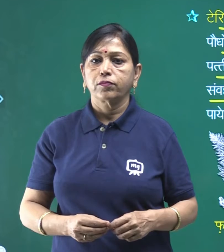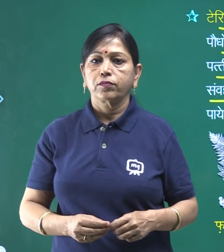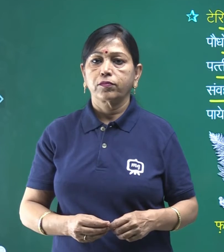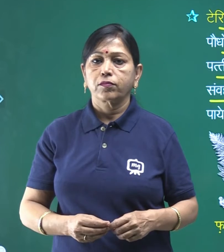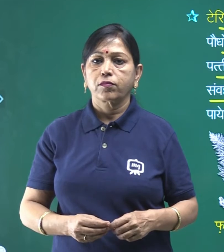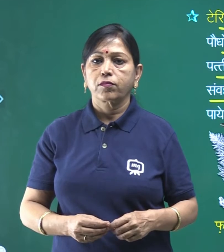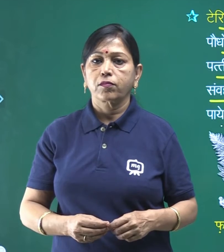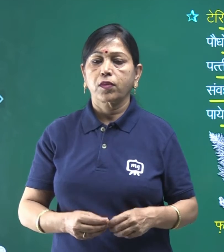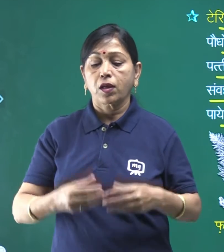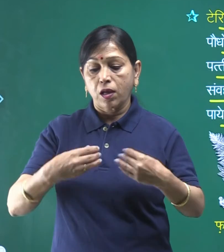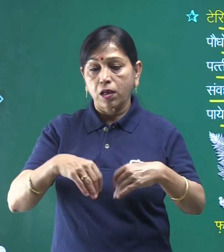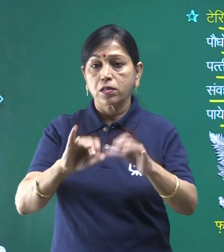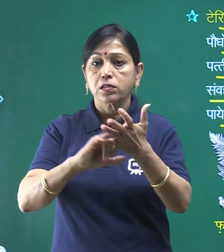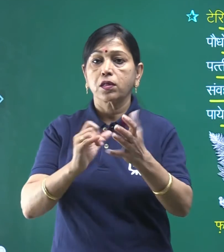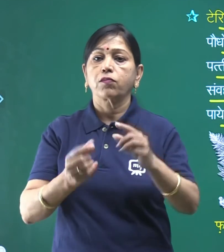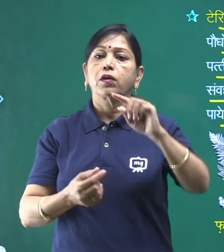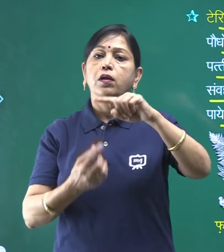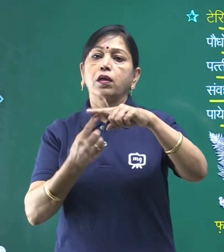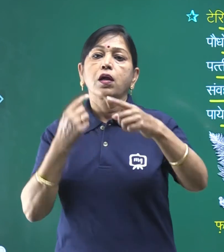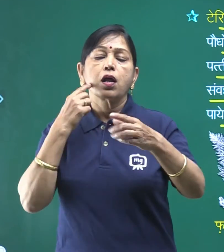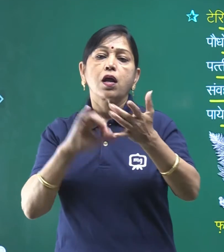संवहन ऊतक भी पाए जाते हैं,